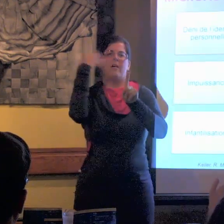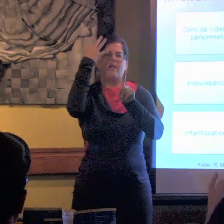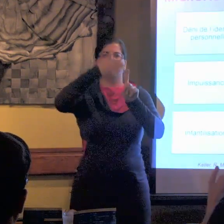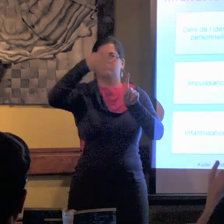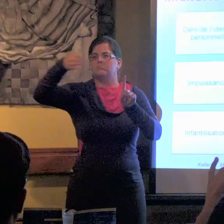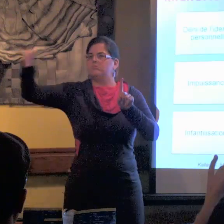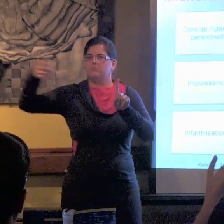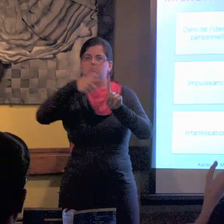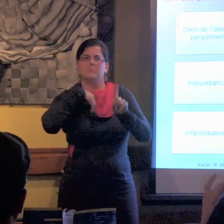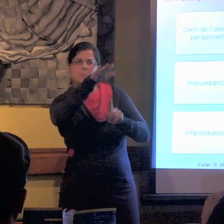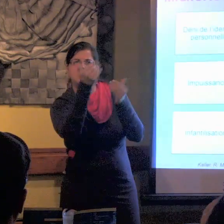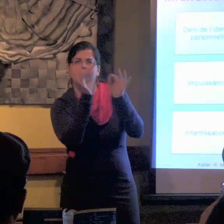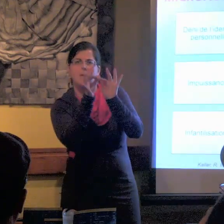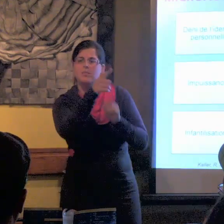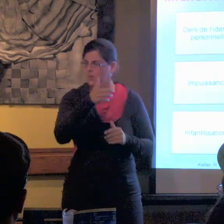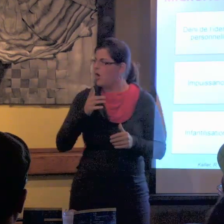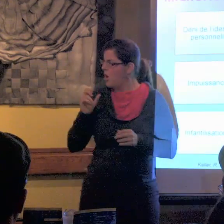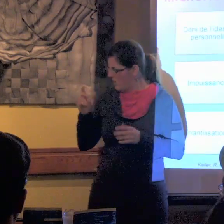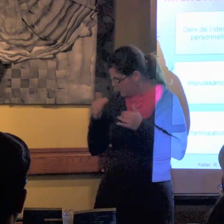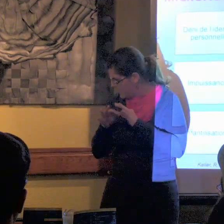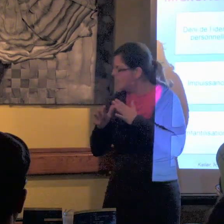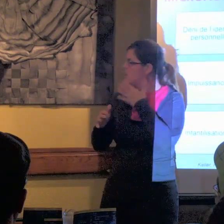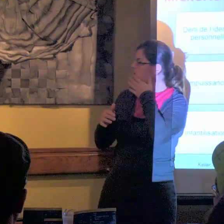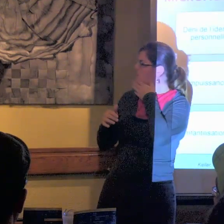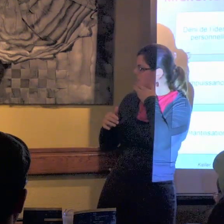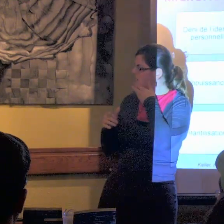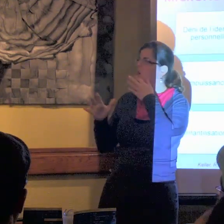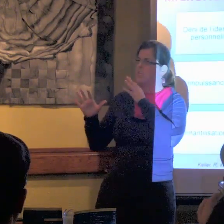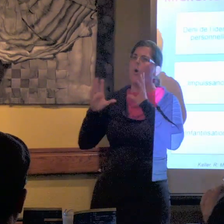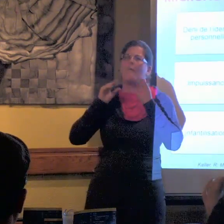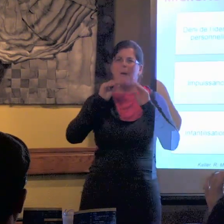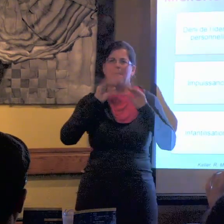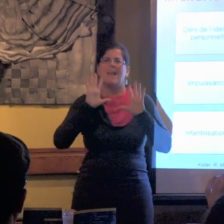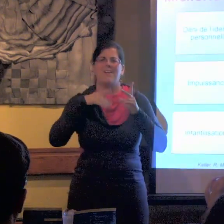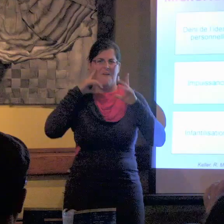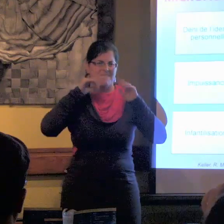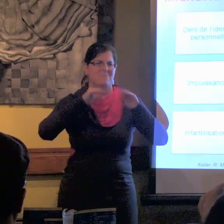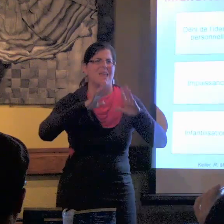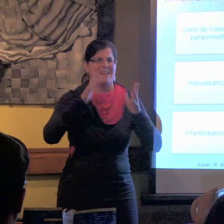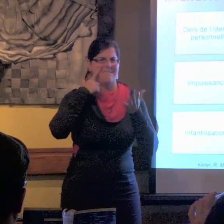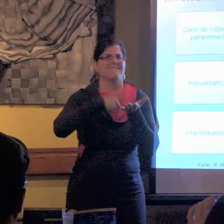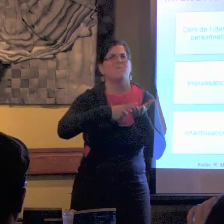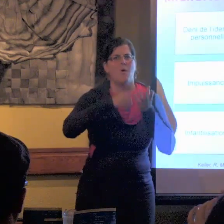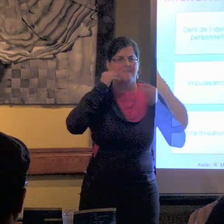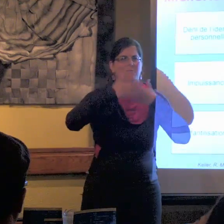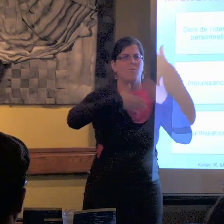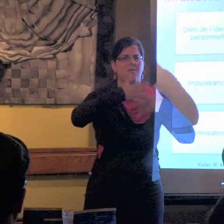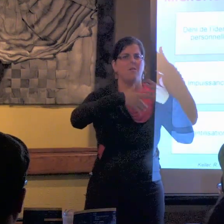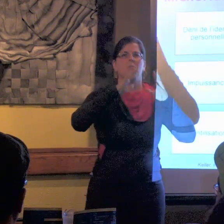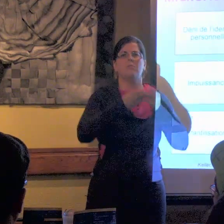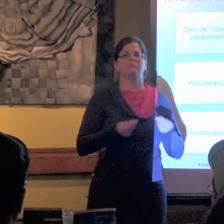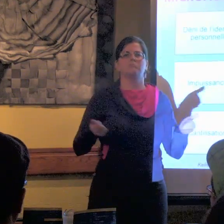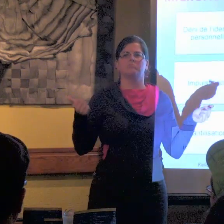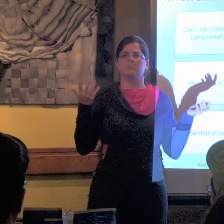Moi, je suis sourd, je me présente et tout ça. J'écoute, j'ai besoin d'un interprète. OK, t'as besoin d'un interprète, toi. On va en parler, on